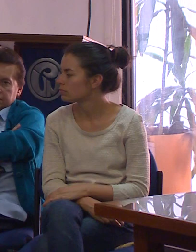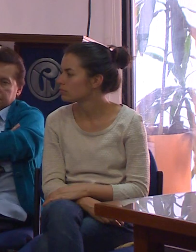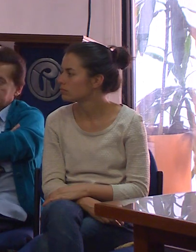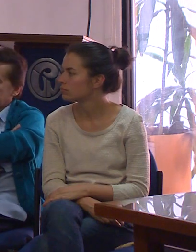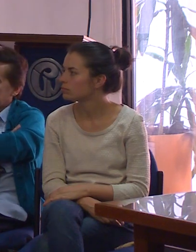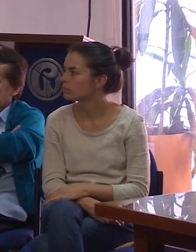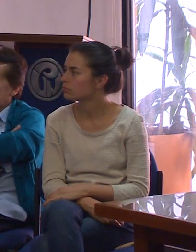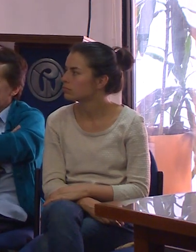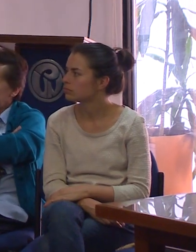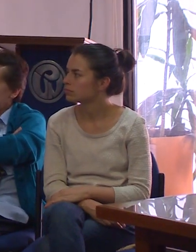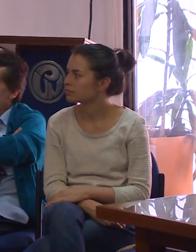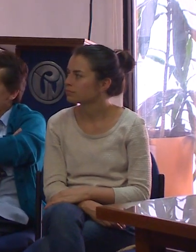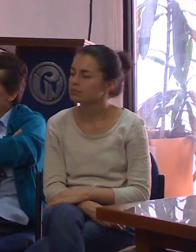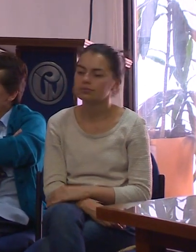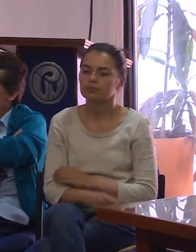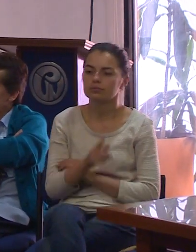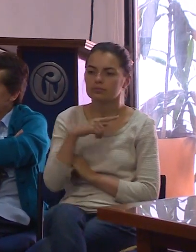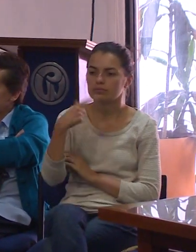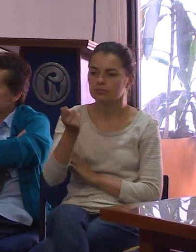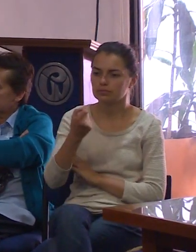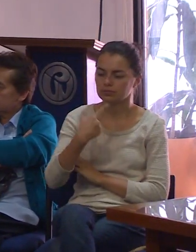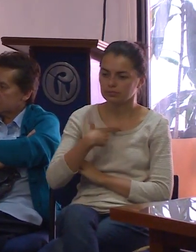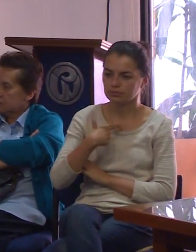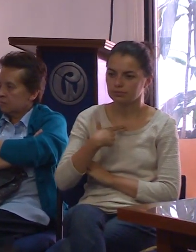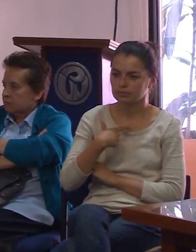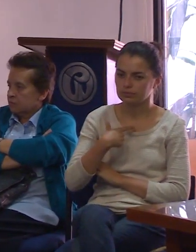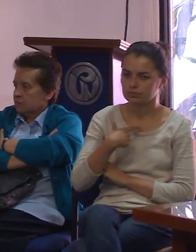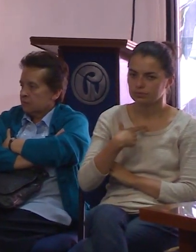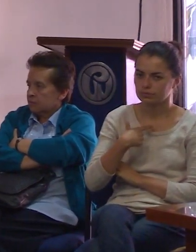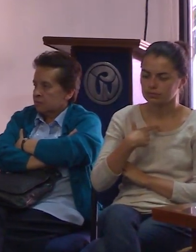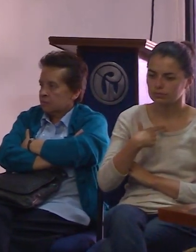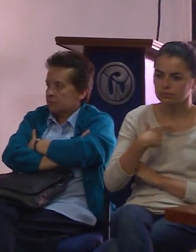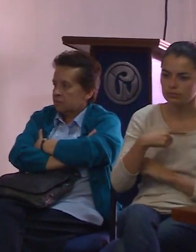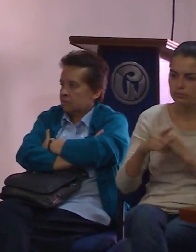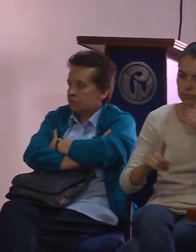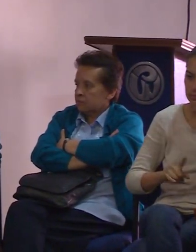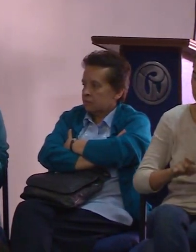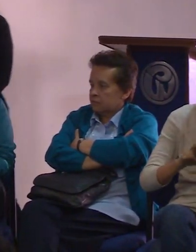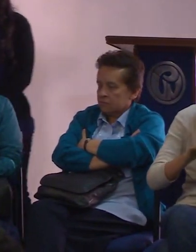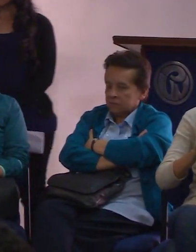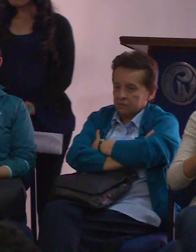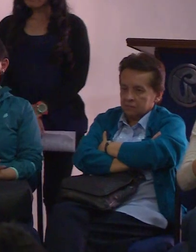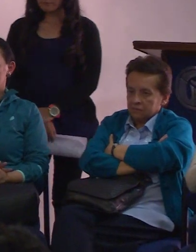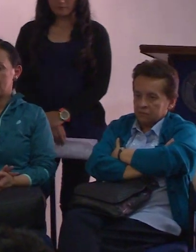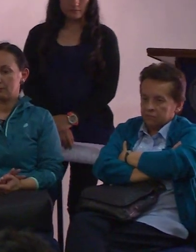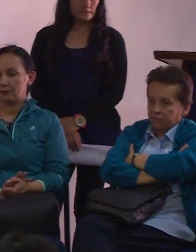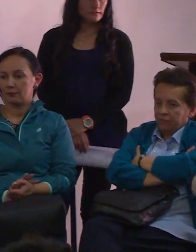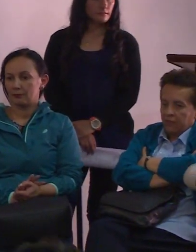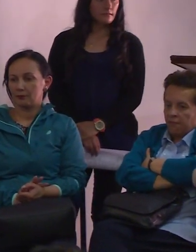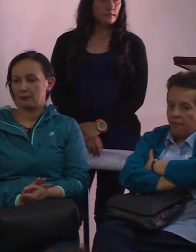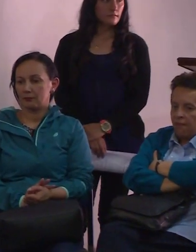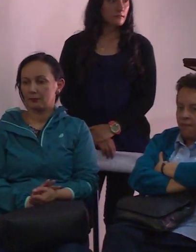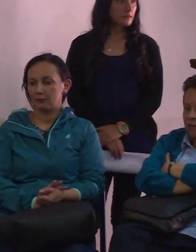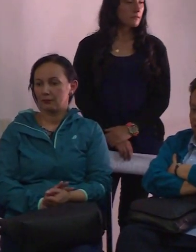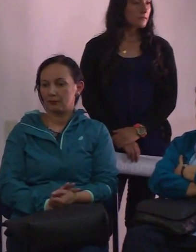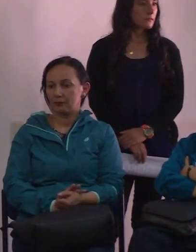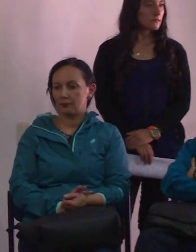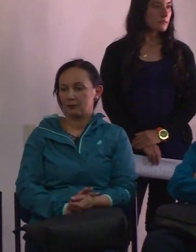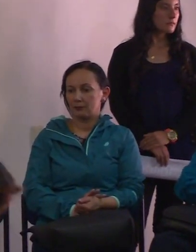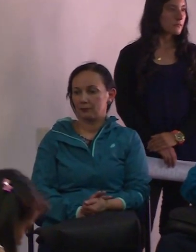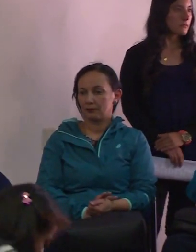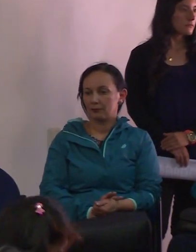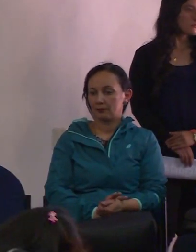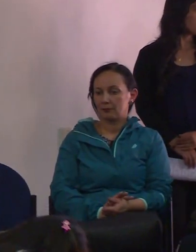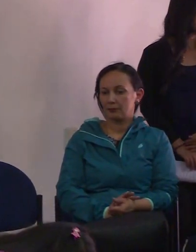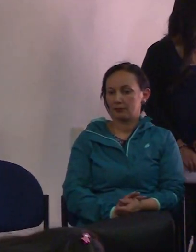Bueno, pues la pregunta del referente epistemológico es un cuestionamiento permanente en el grupo de investigación, dado que el objeto